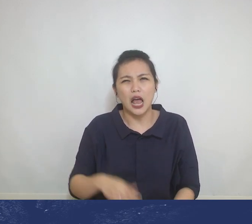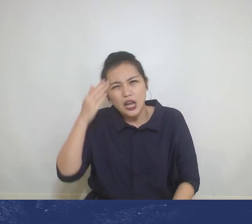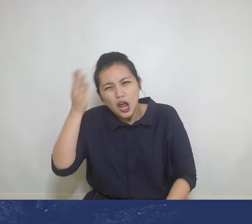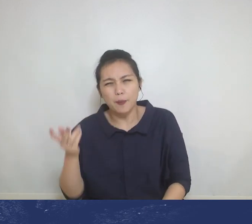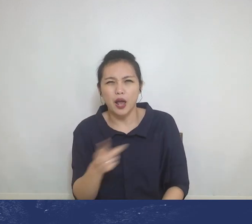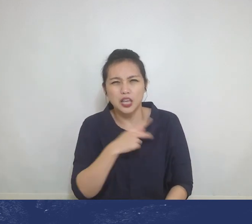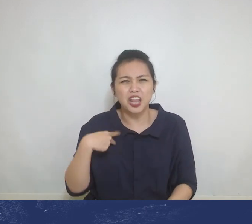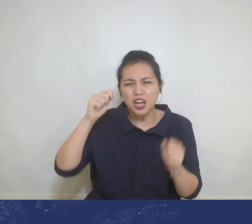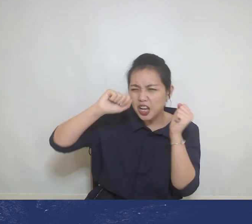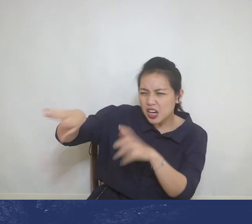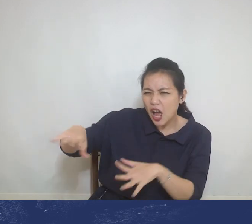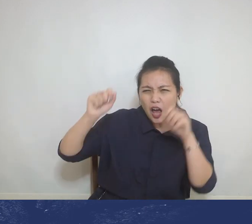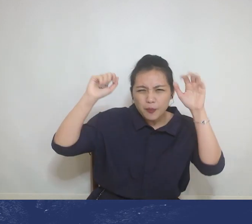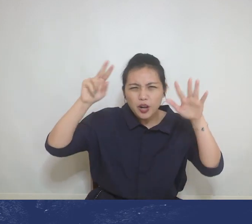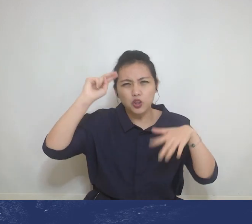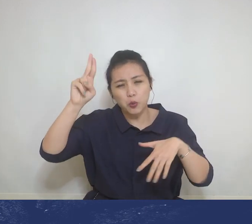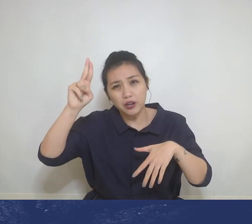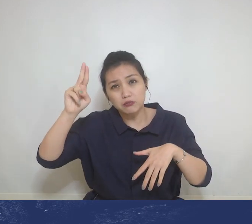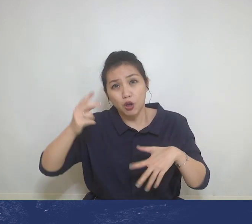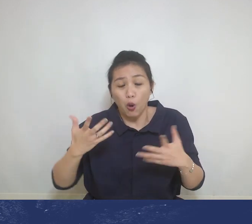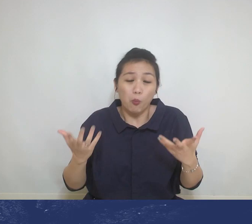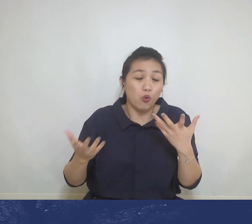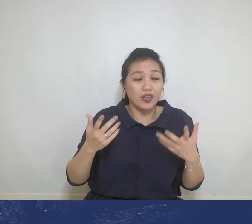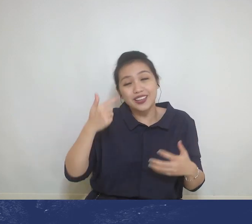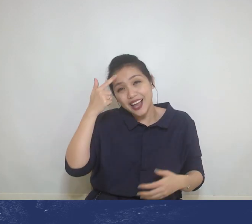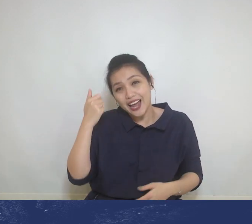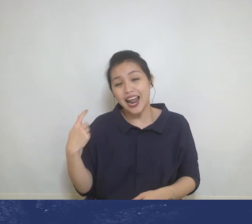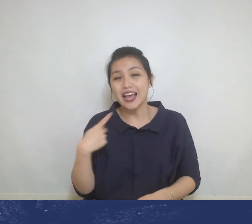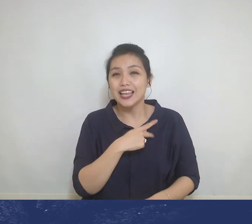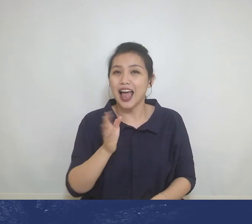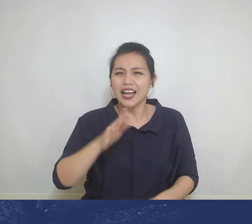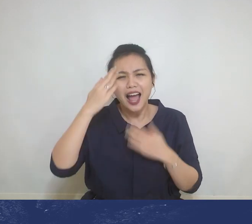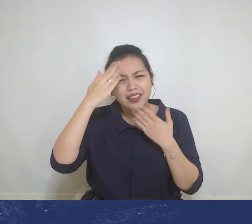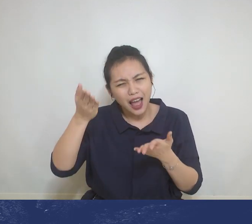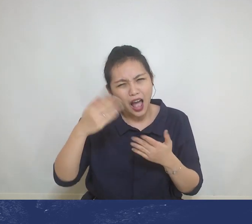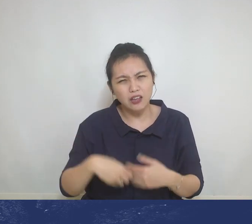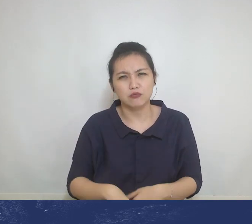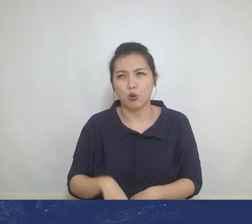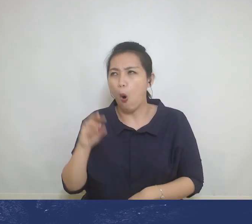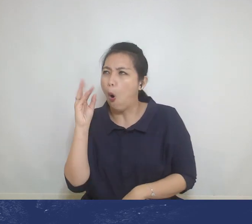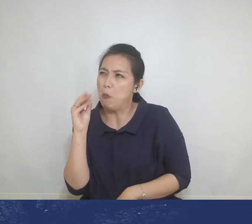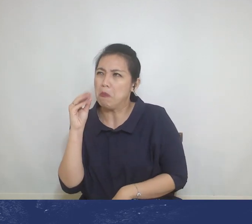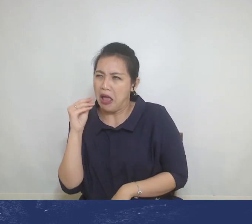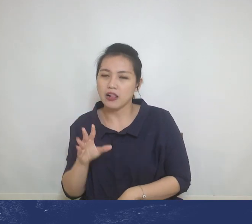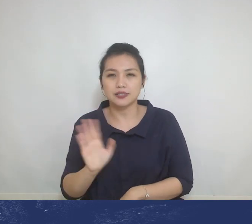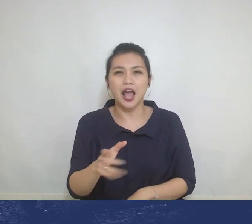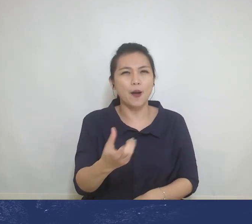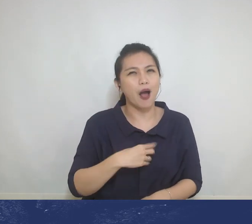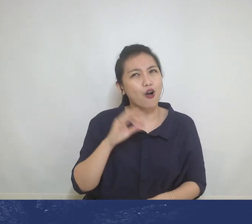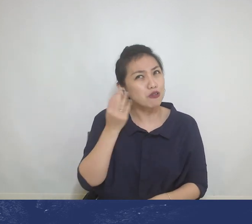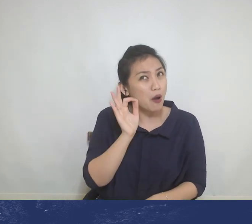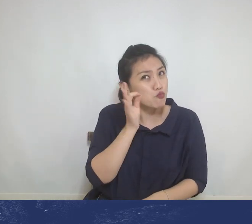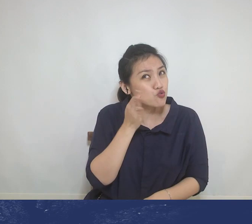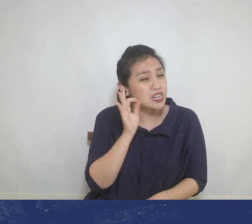miss blessing-nya Tuhan? Karena kita ini susah banget dibentuk sama Tuhan. Disuruh ngampuni, gak mau ngampuni. Suruh kerjakan visi, ngomel dulu. Suruh